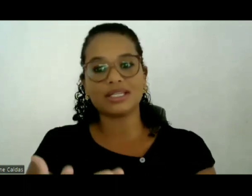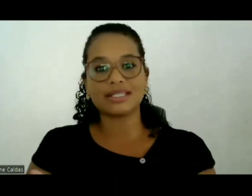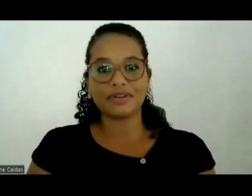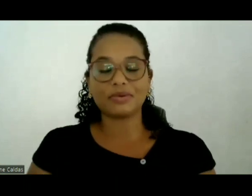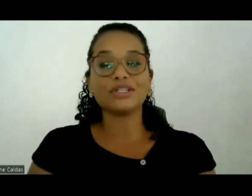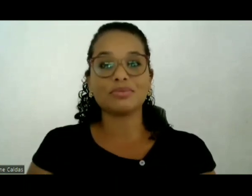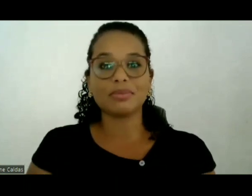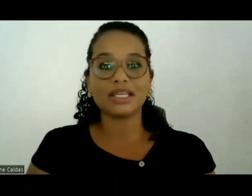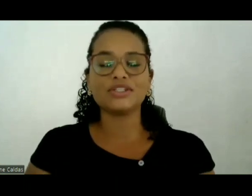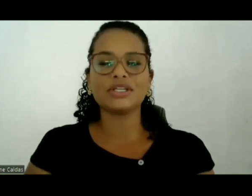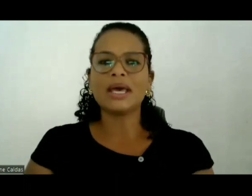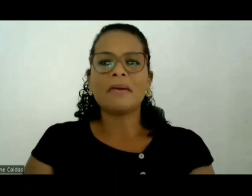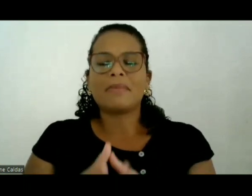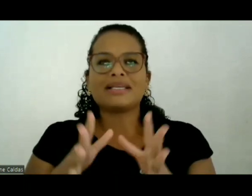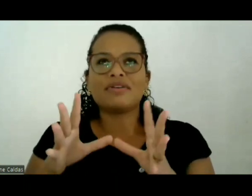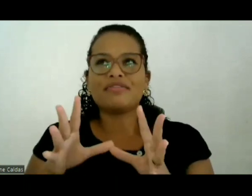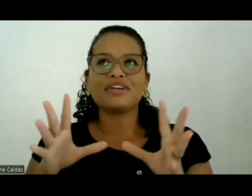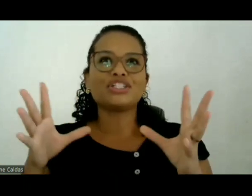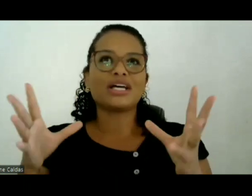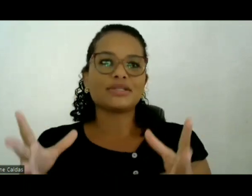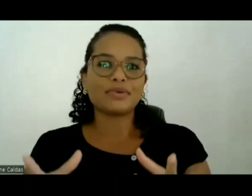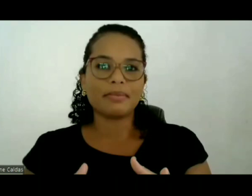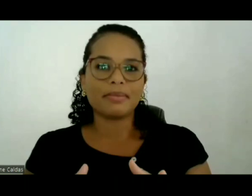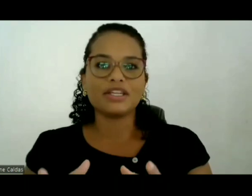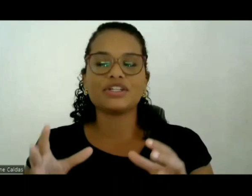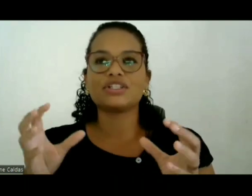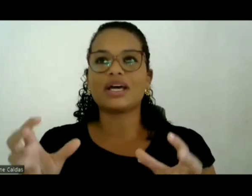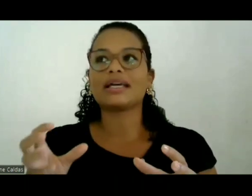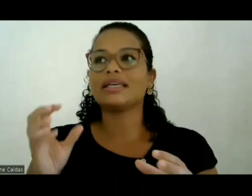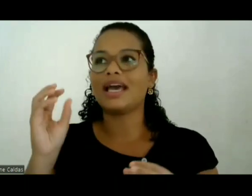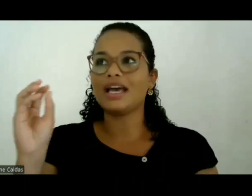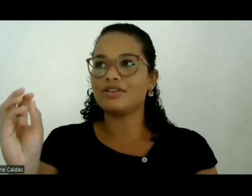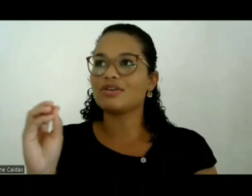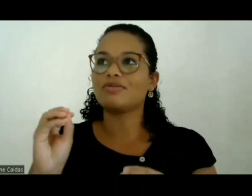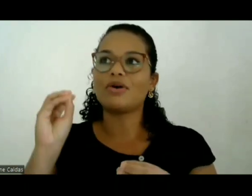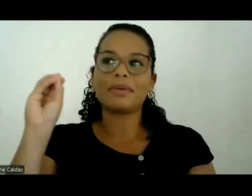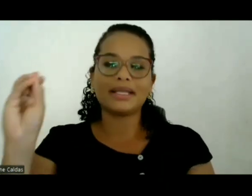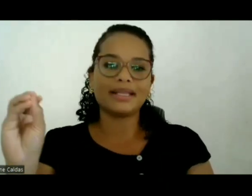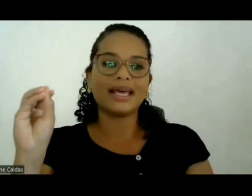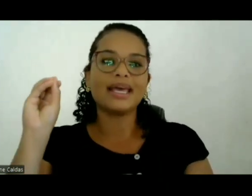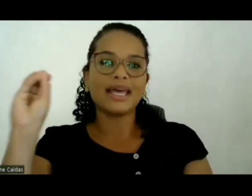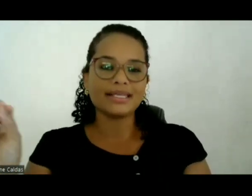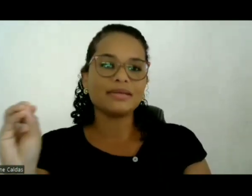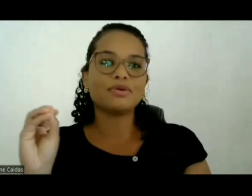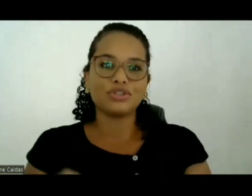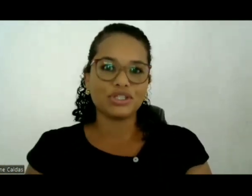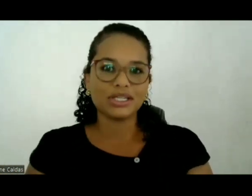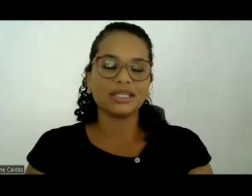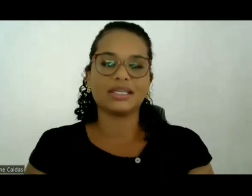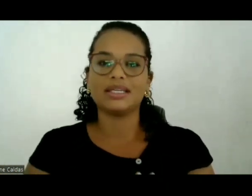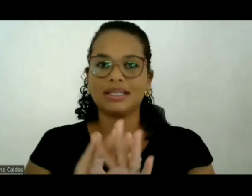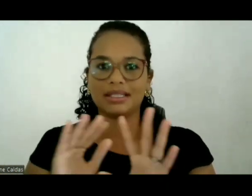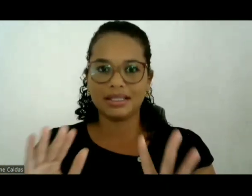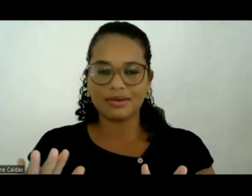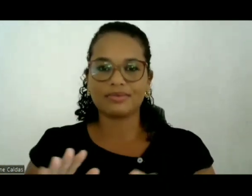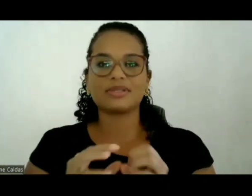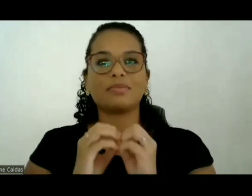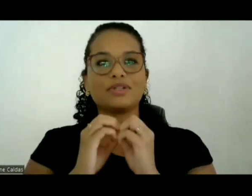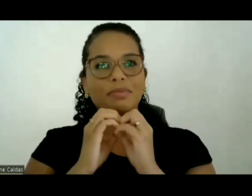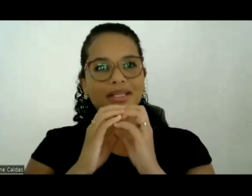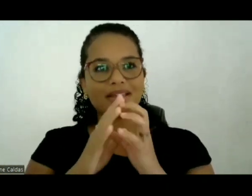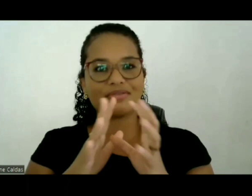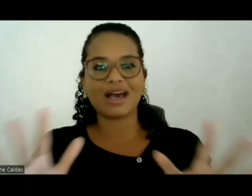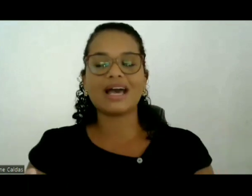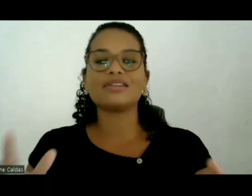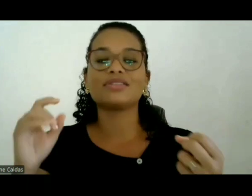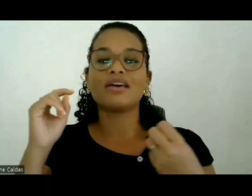você utiliza frequentemente, mas não vai fechar sua mente e achar que, eu só vou aprender esse bom dia aqui. Não, você